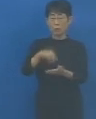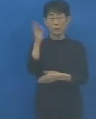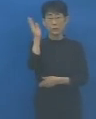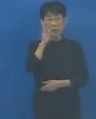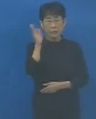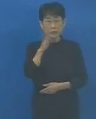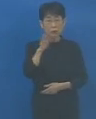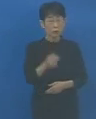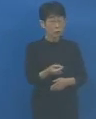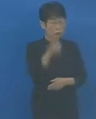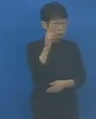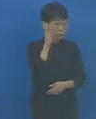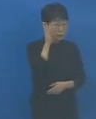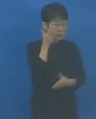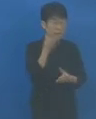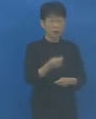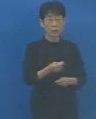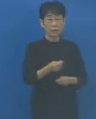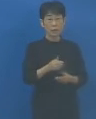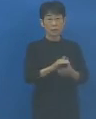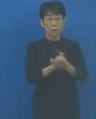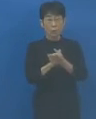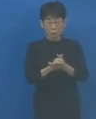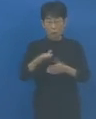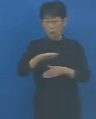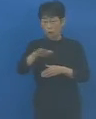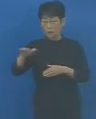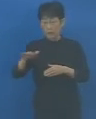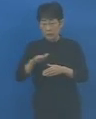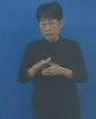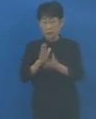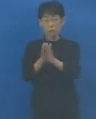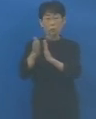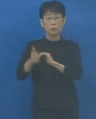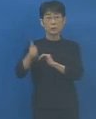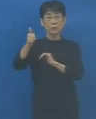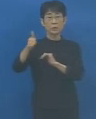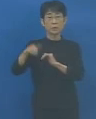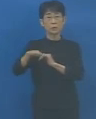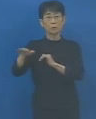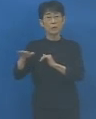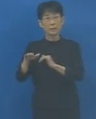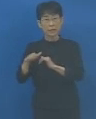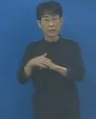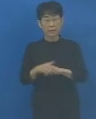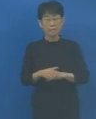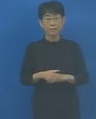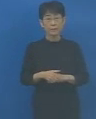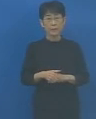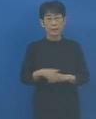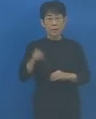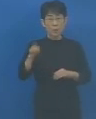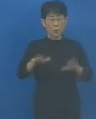。それで同僚の知事の皆さんの方で、この難局を乗り切る意味